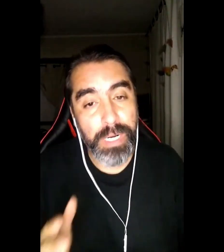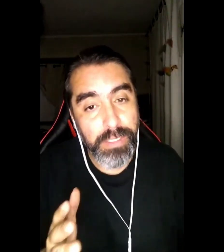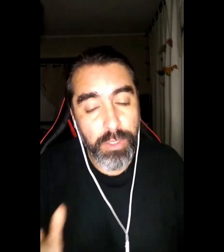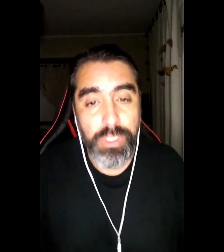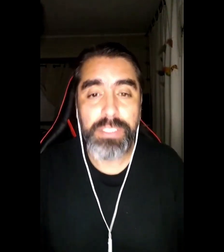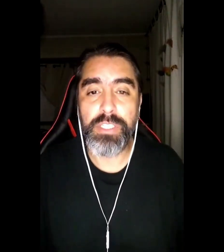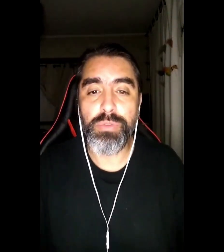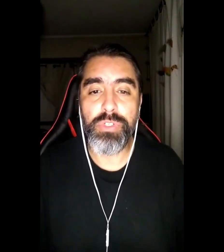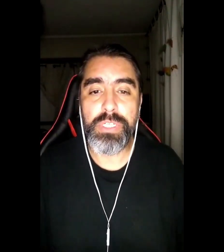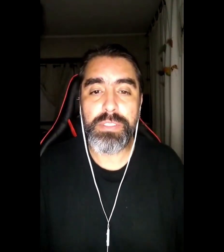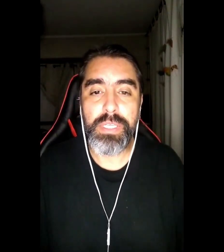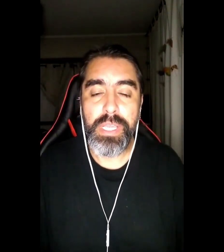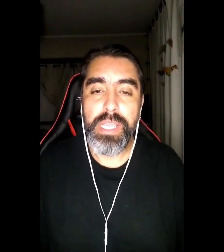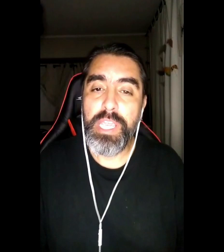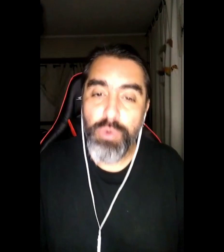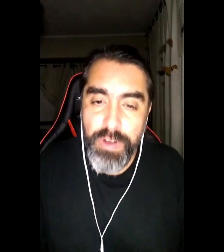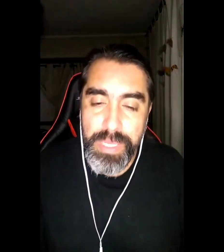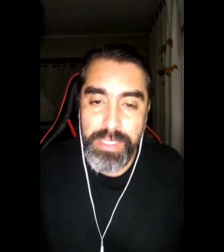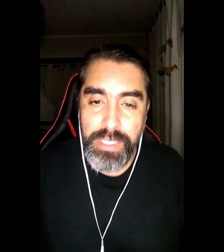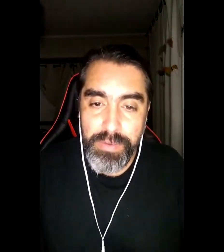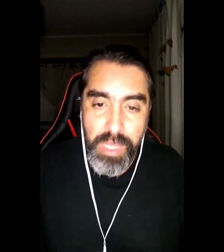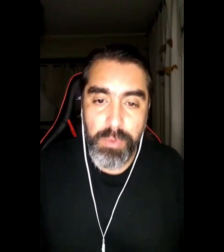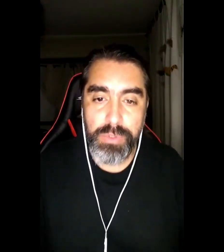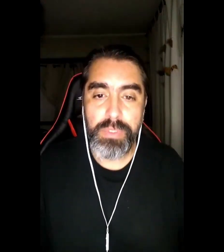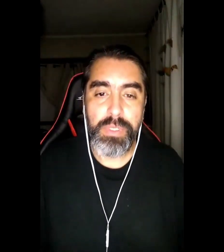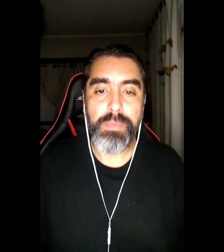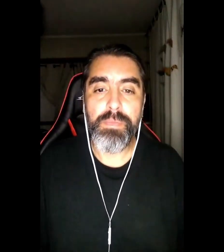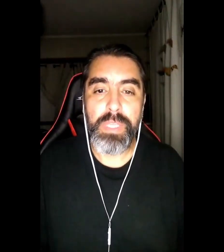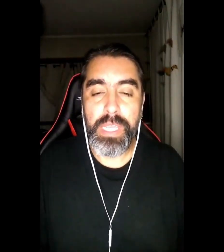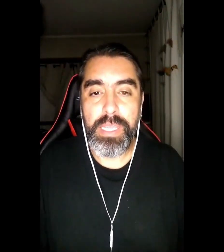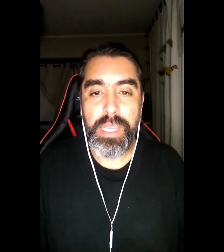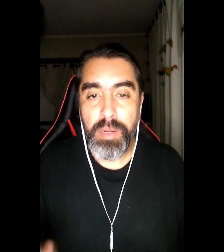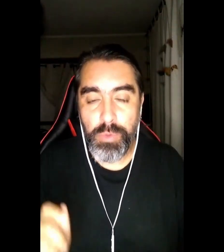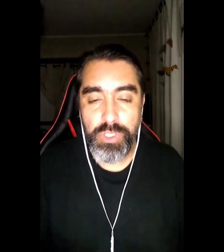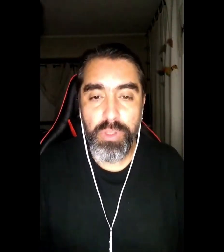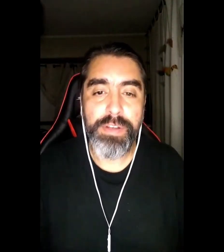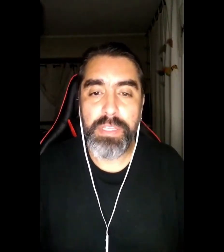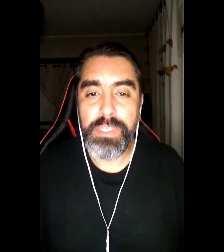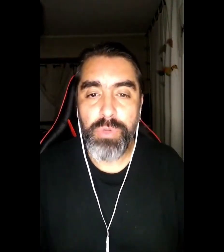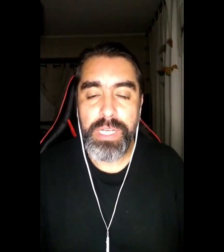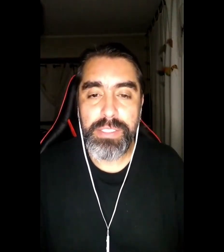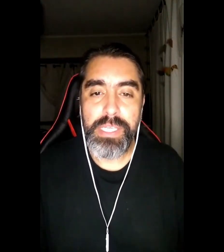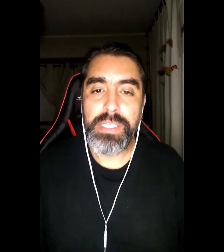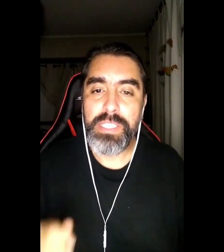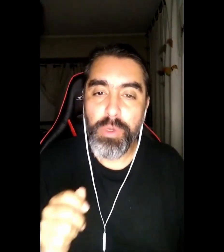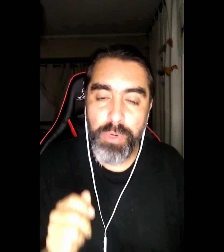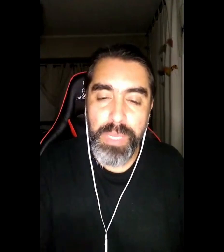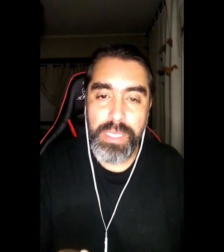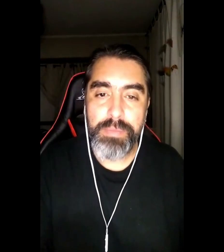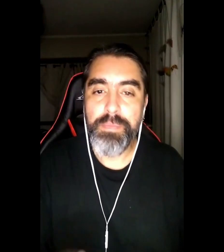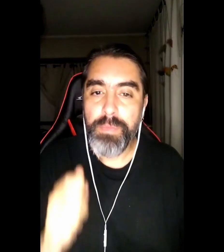por parte de otras instituciones, y nuevamente celebramos que el Museo de Artes Visuales